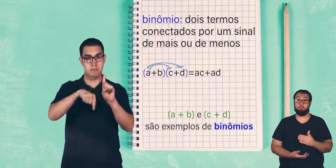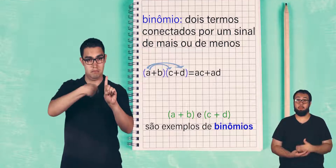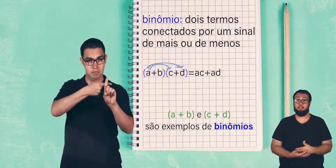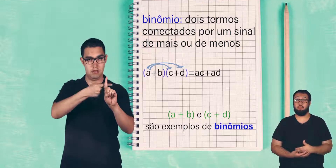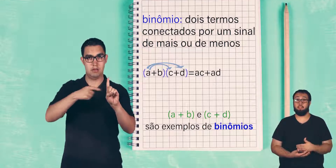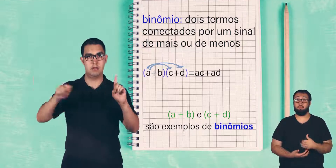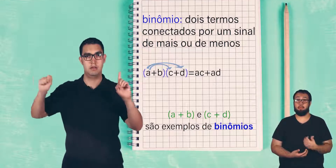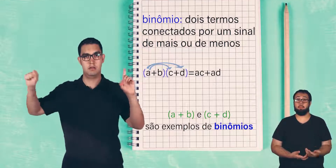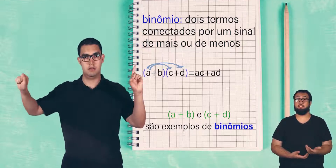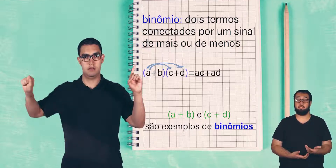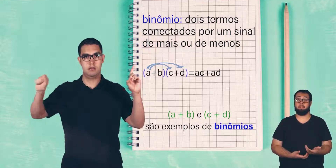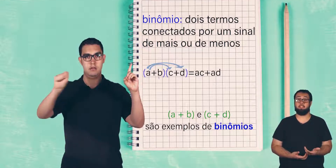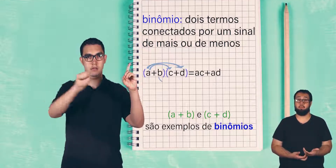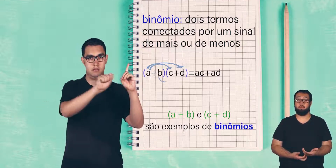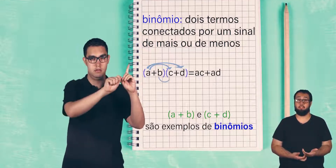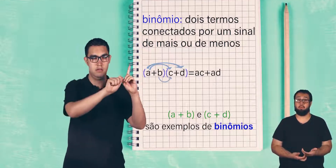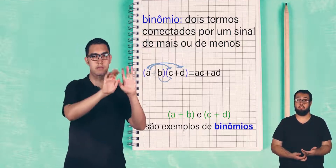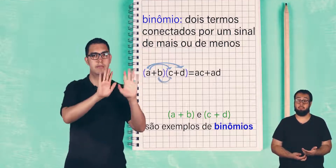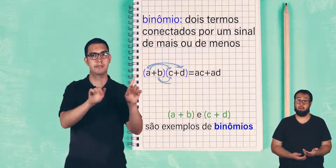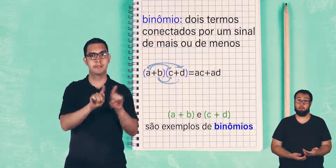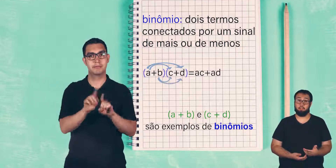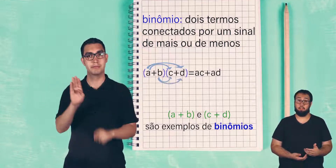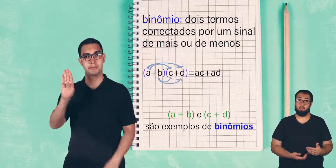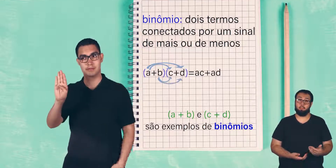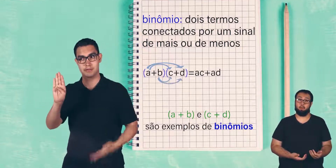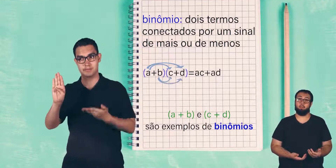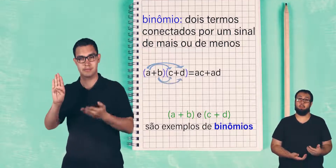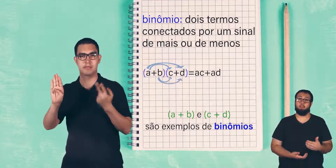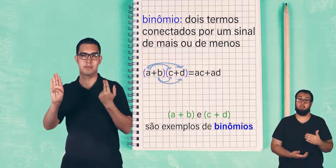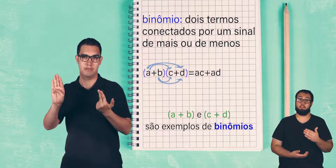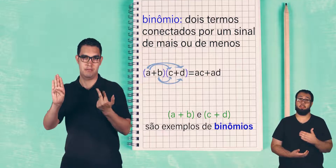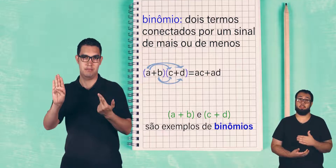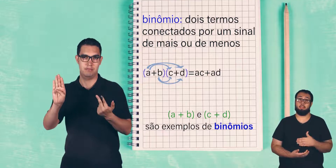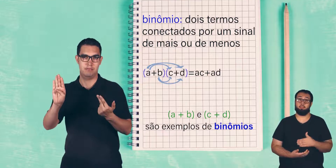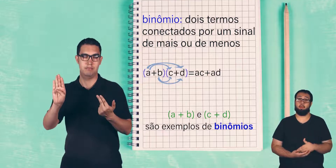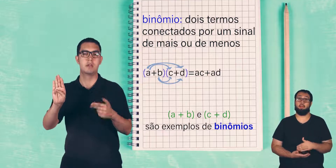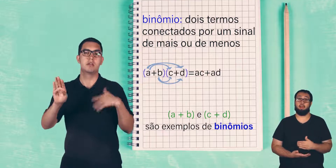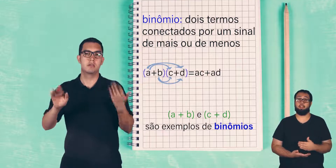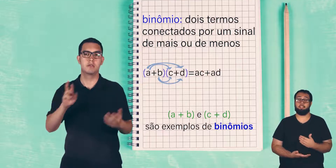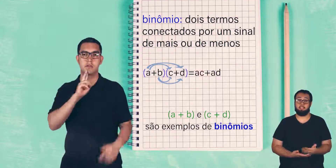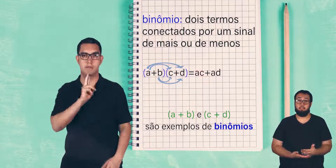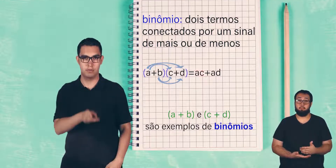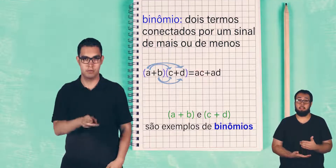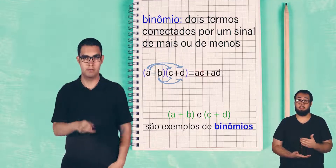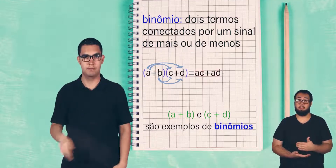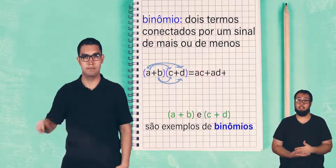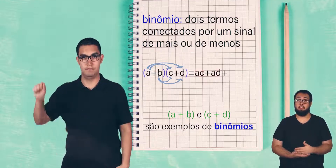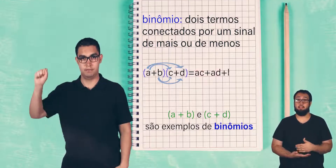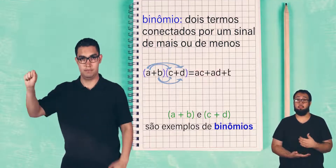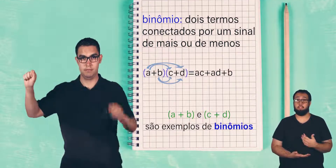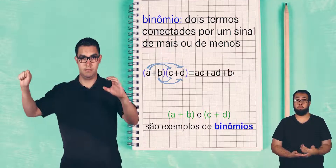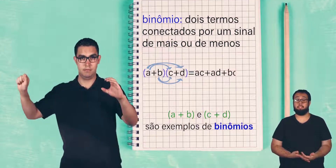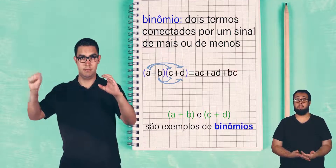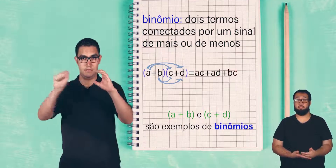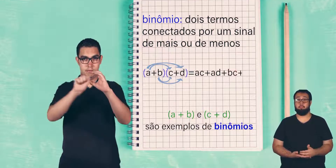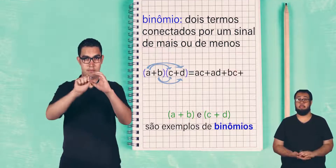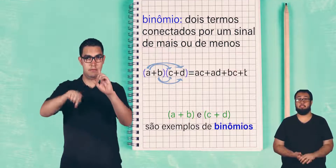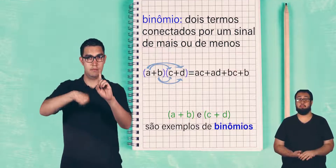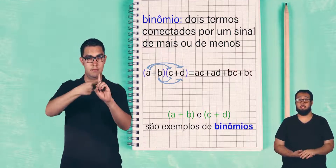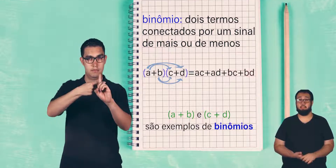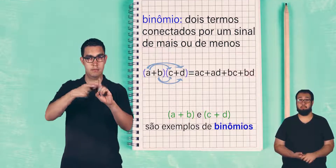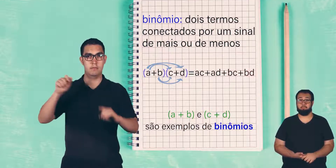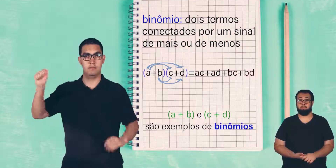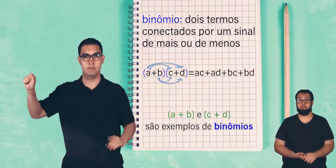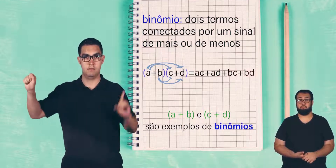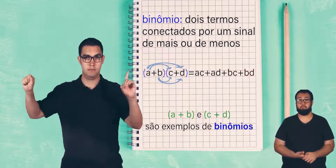ainda temos o B, que também precisa ser distribuído da mesma forma. Logo, nosso resultado final é AC mais AD mais BC